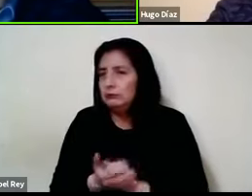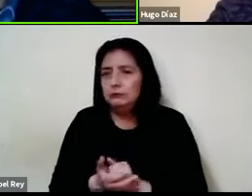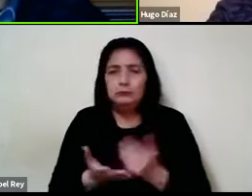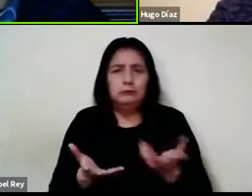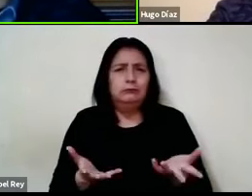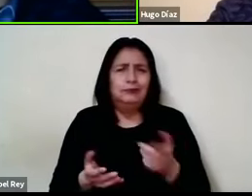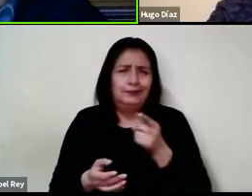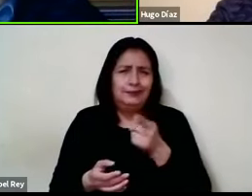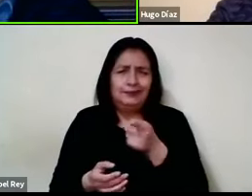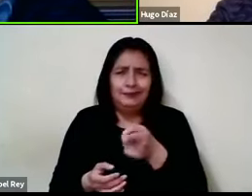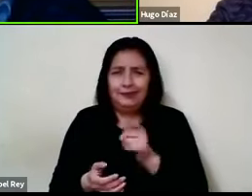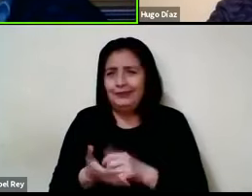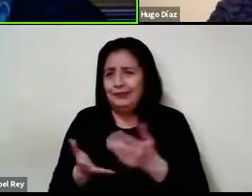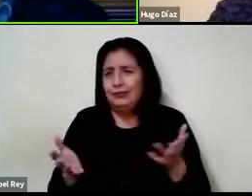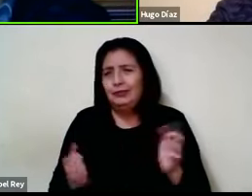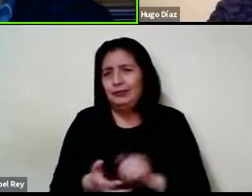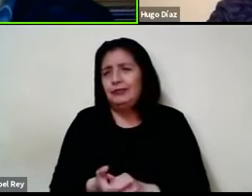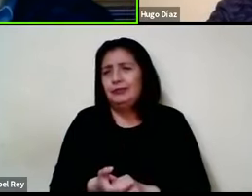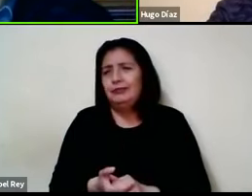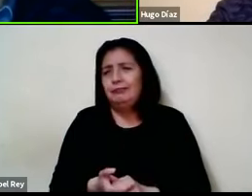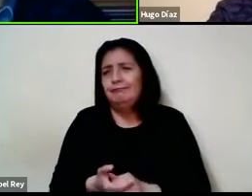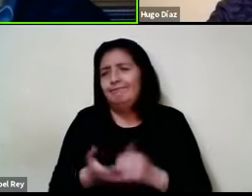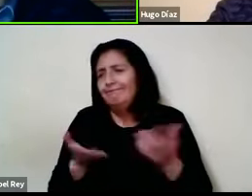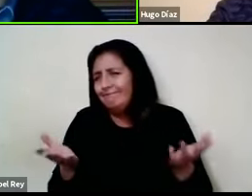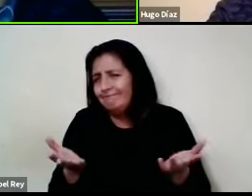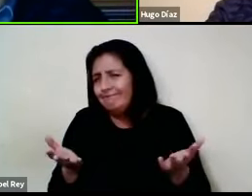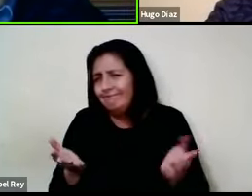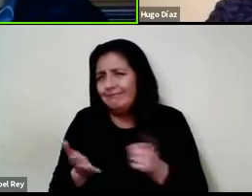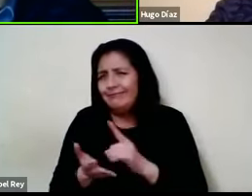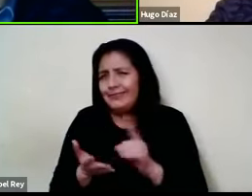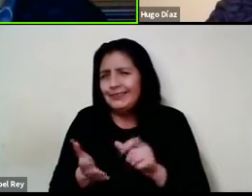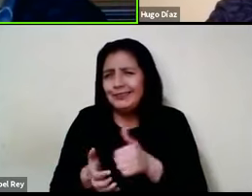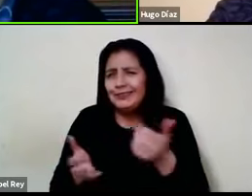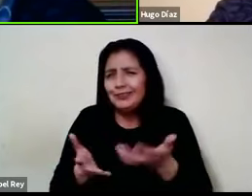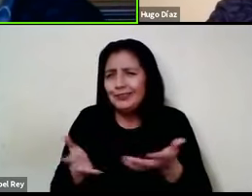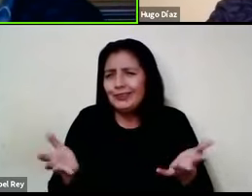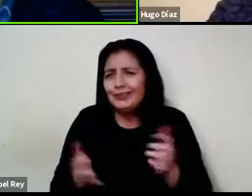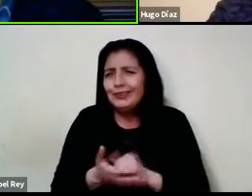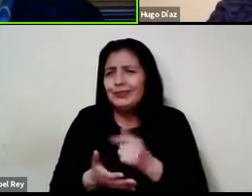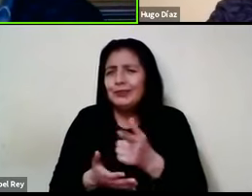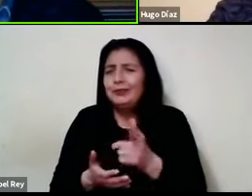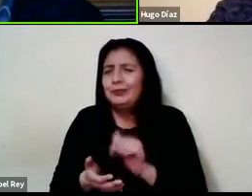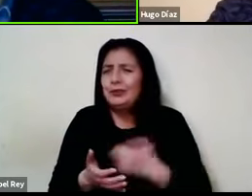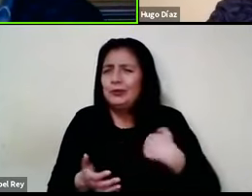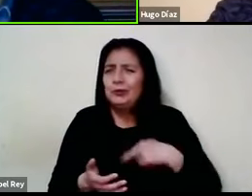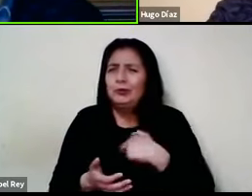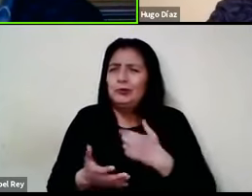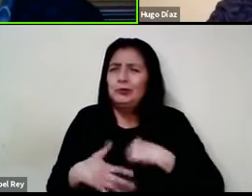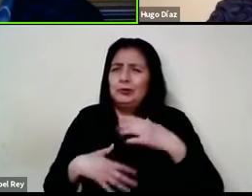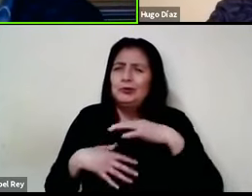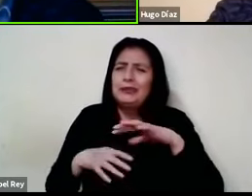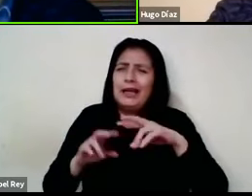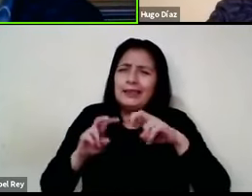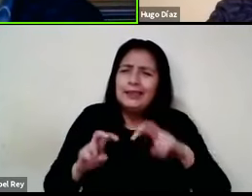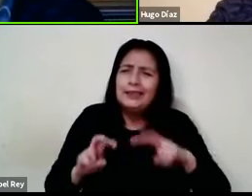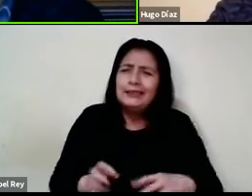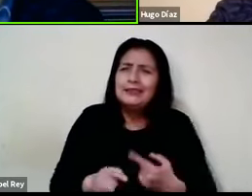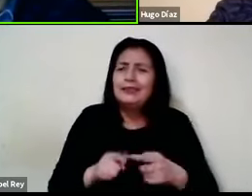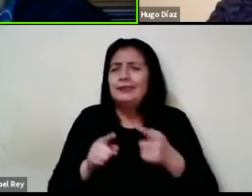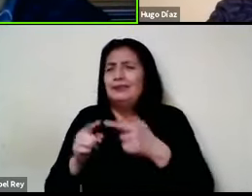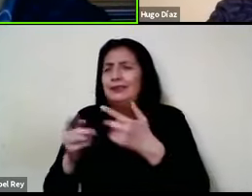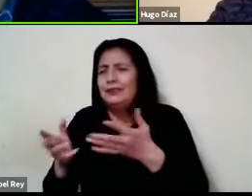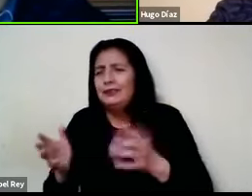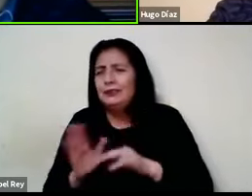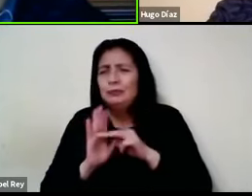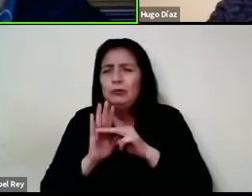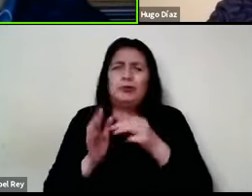pues ese tipo de cosas, o sea, no es que haces otra cosa. Entonces, en el caso, nosotros hemos analizado varios modelos, el modelo T de Martiniano